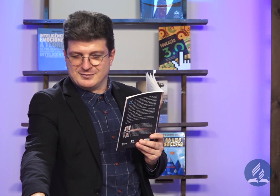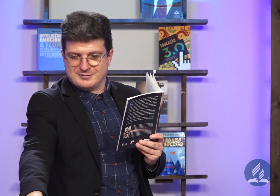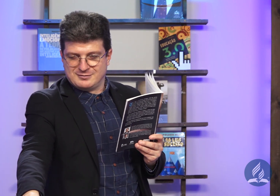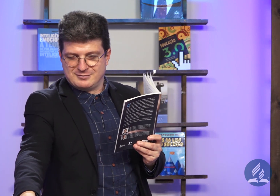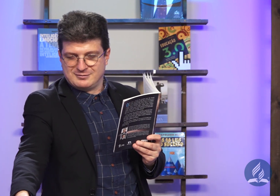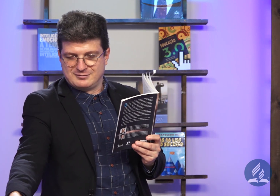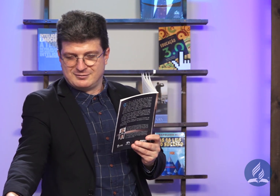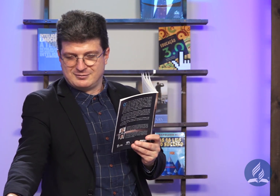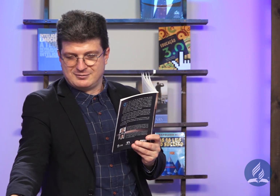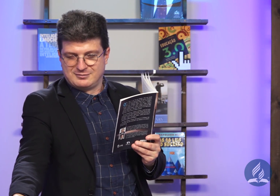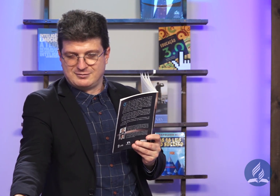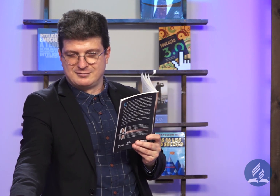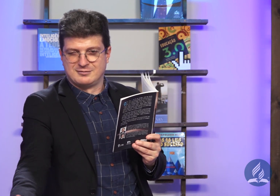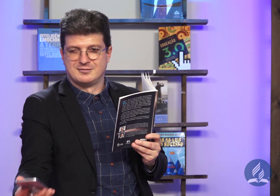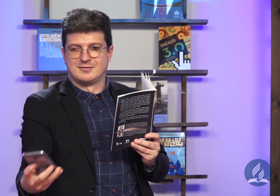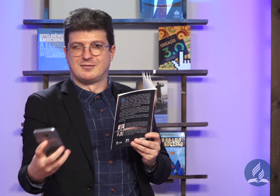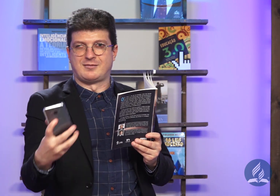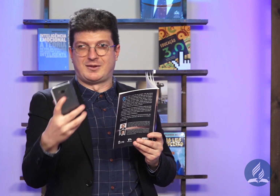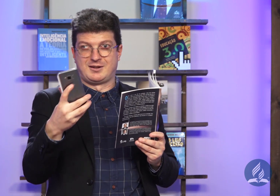fazer aqui para vocês. Pega o celular,